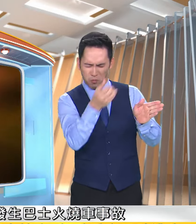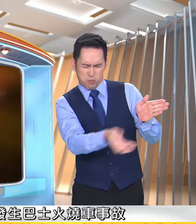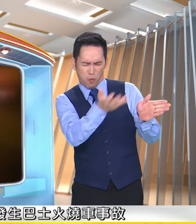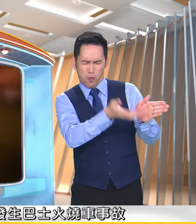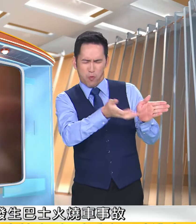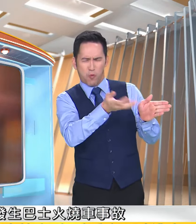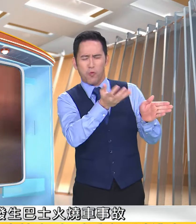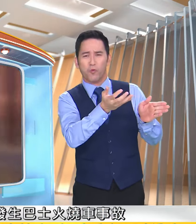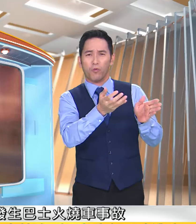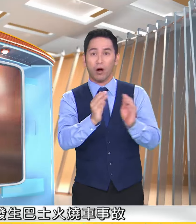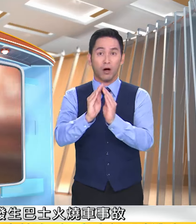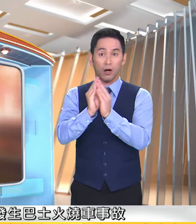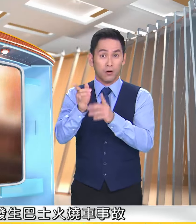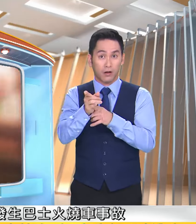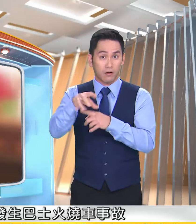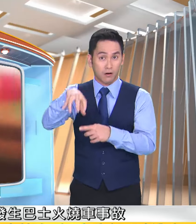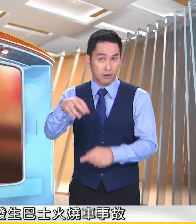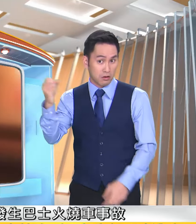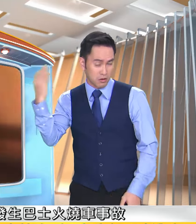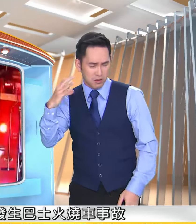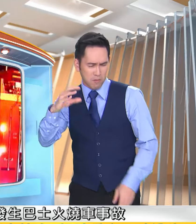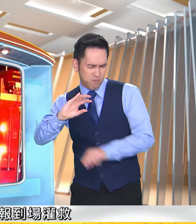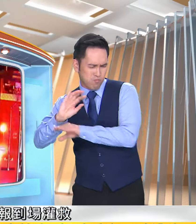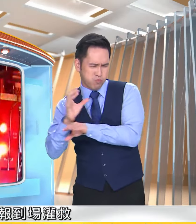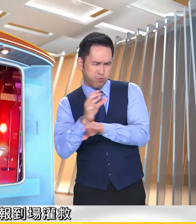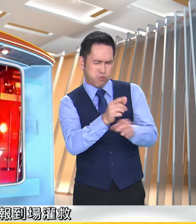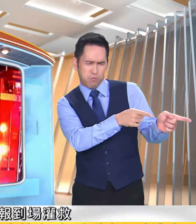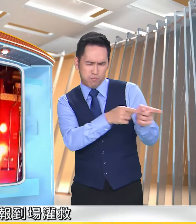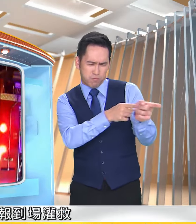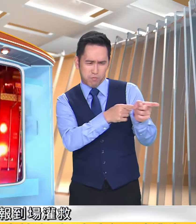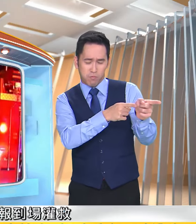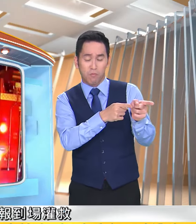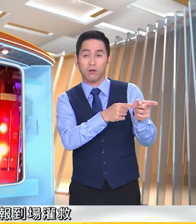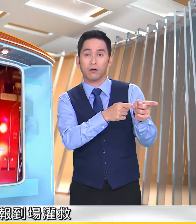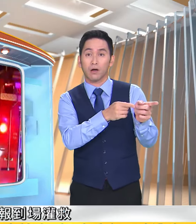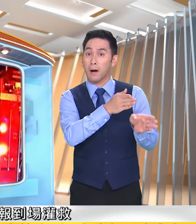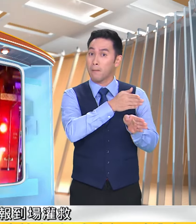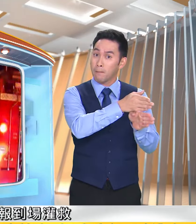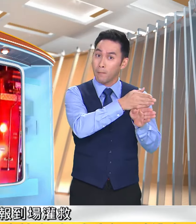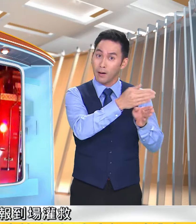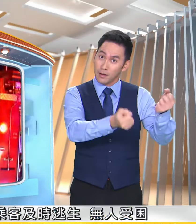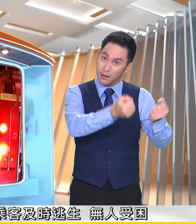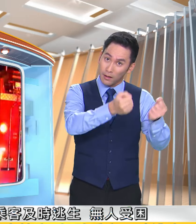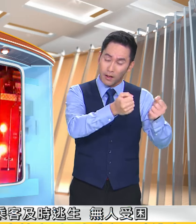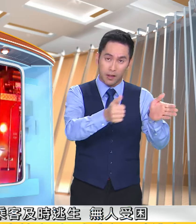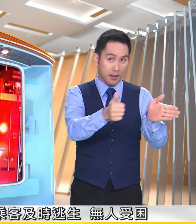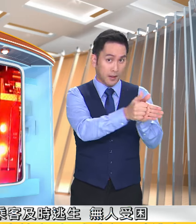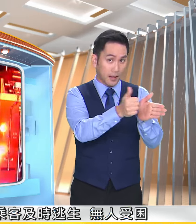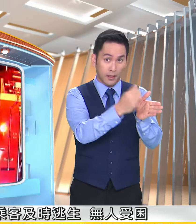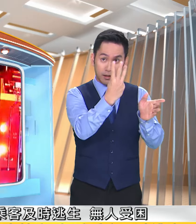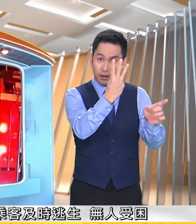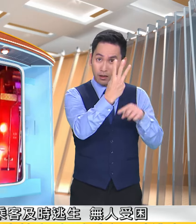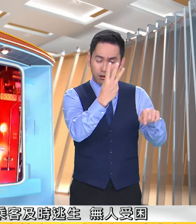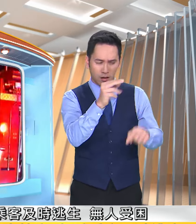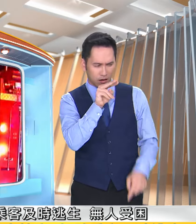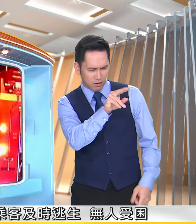士火烧车事故，桃园市消防局获报到场灌救，所幸驾驶与3名乘客及时